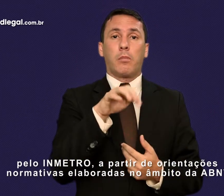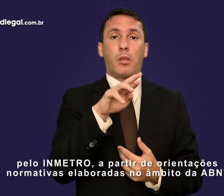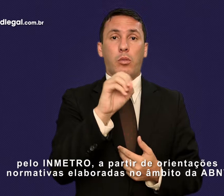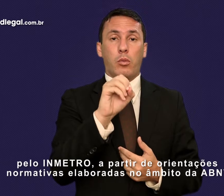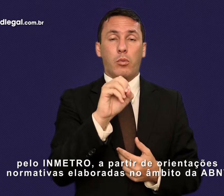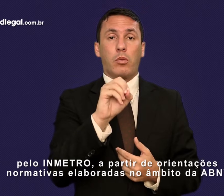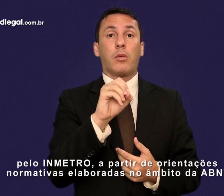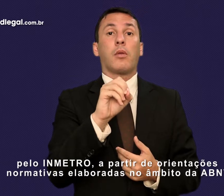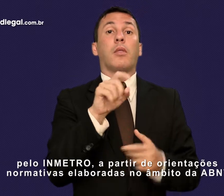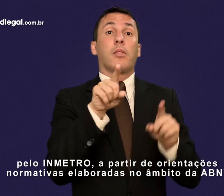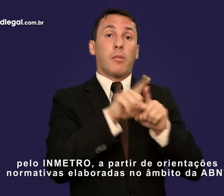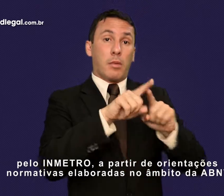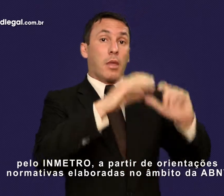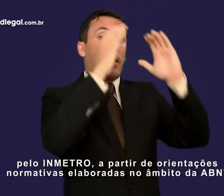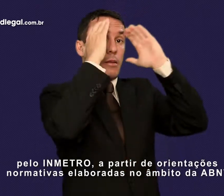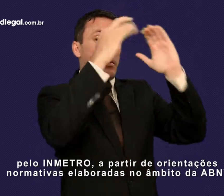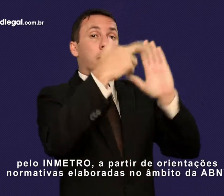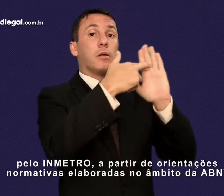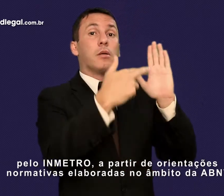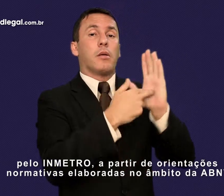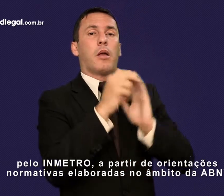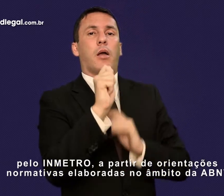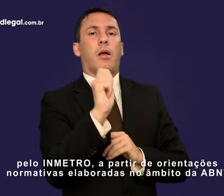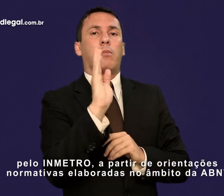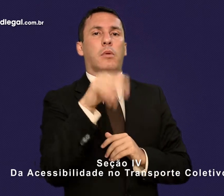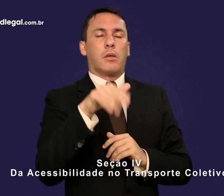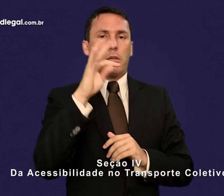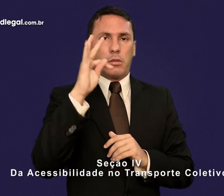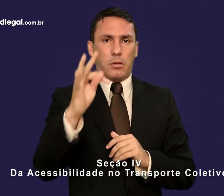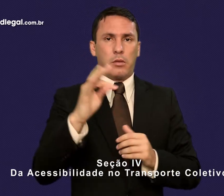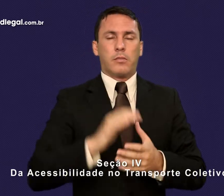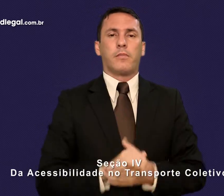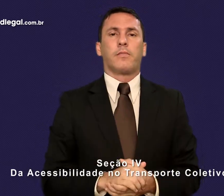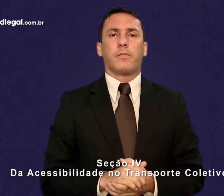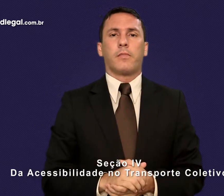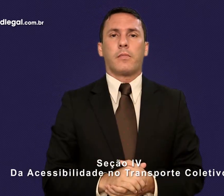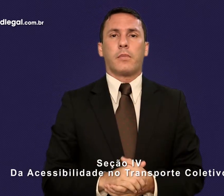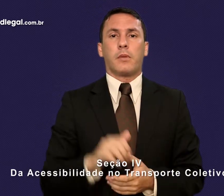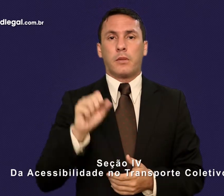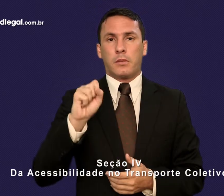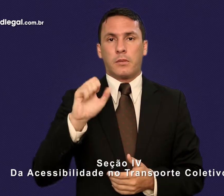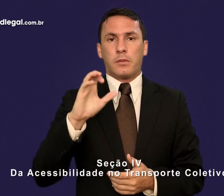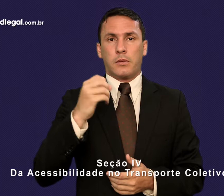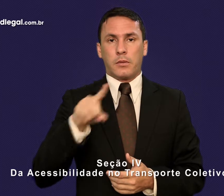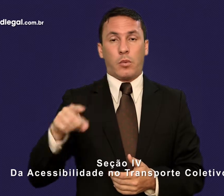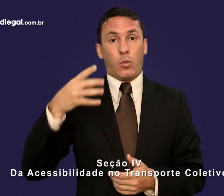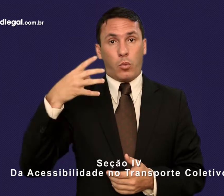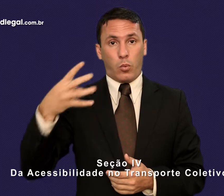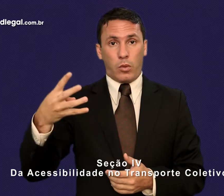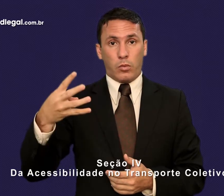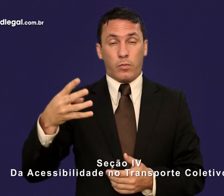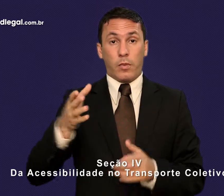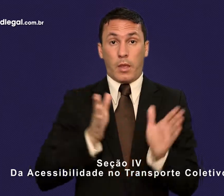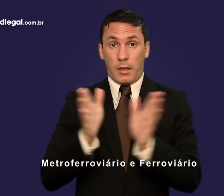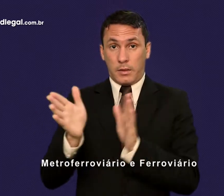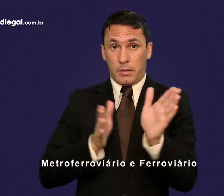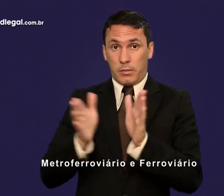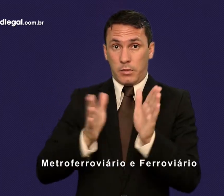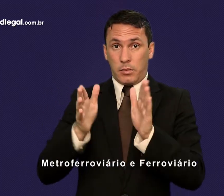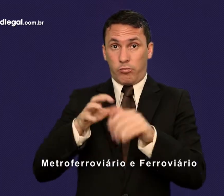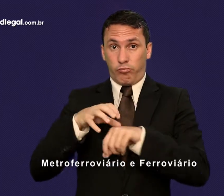de orientações normativas elaboradas no âmbito da ABNT. Seção 4. Da acessibilidade no transporte